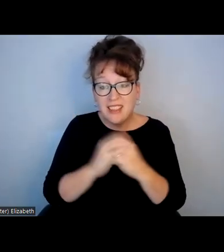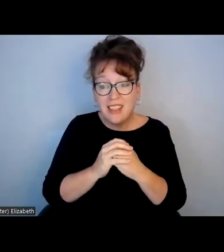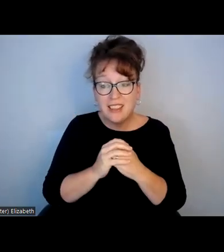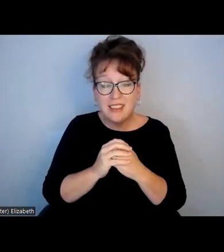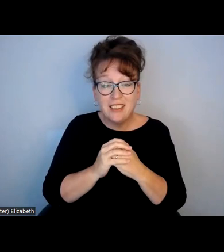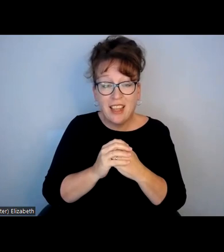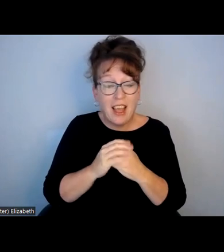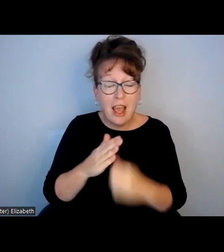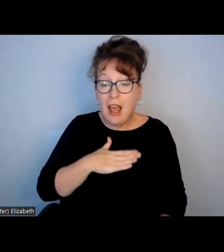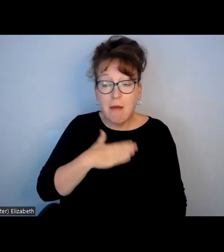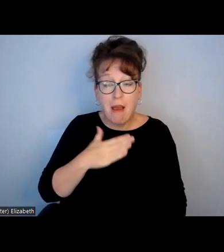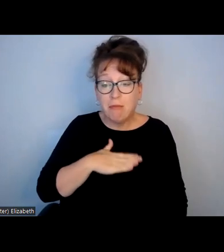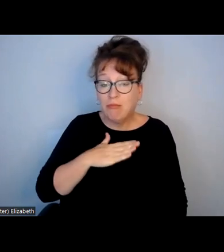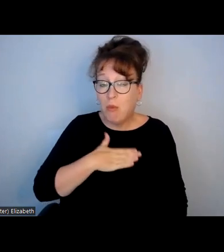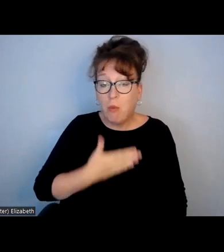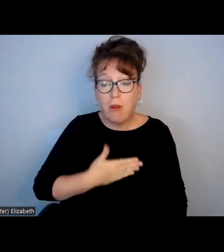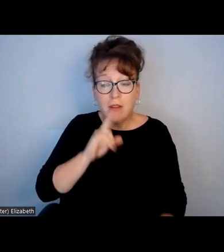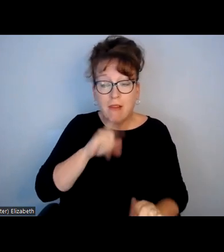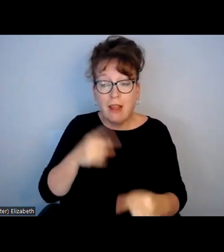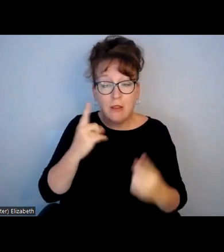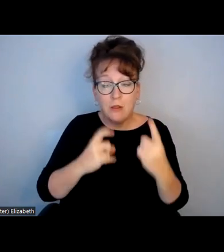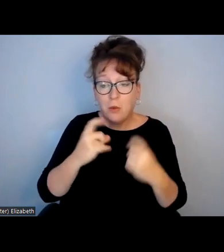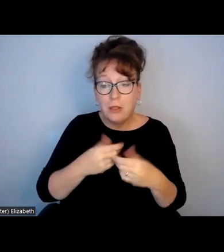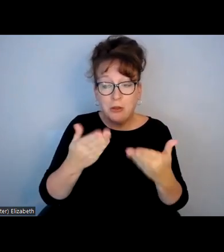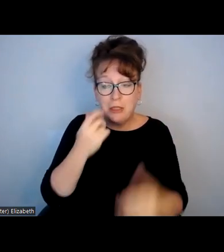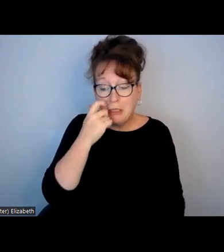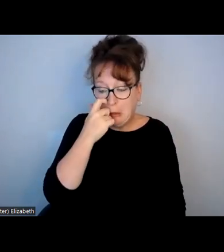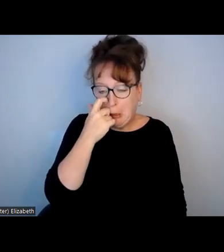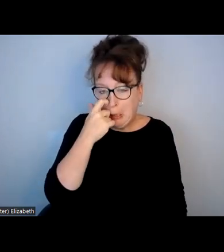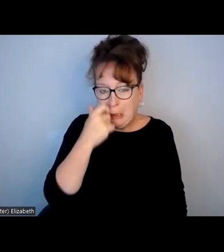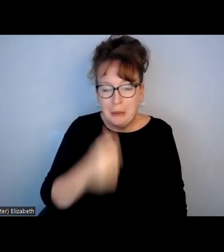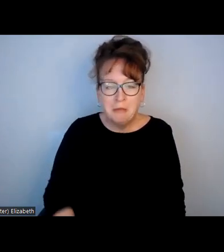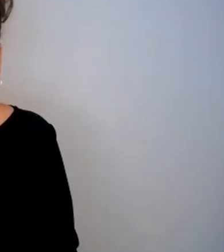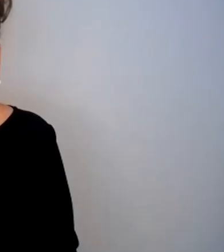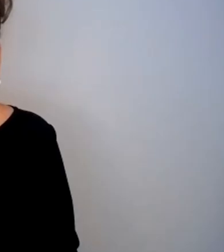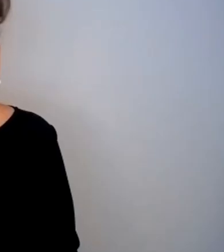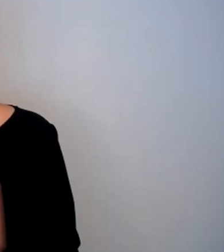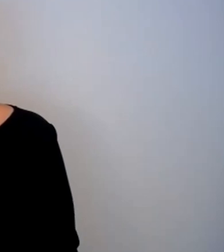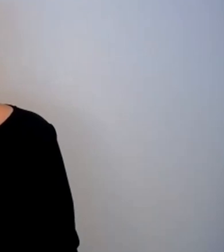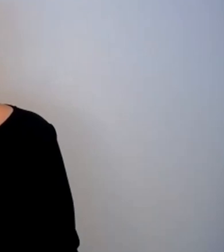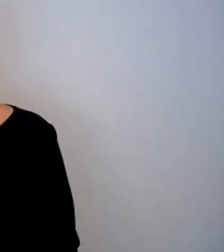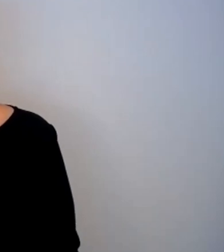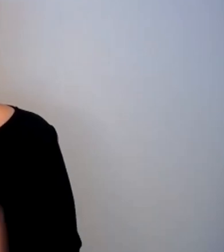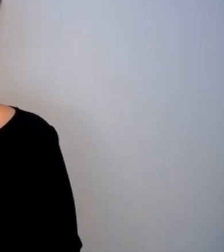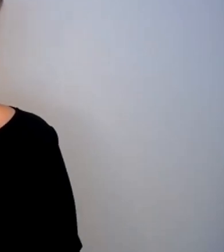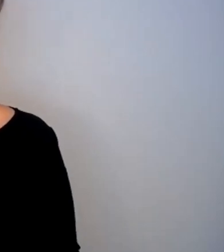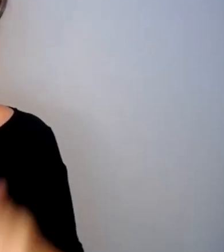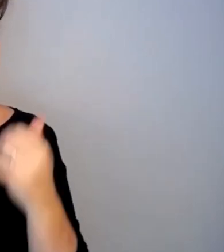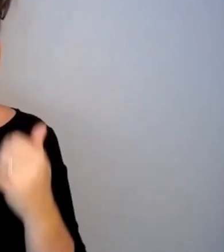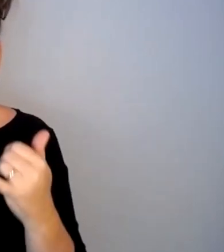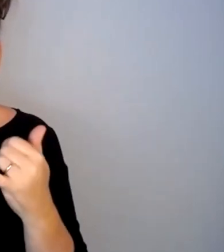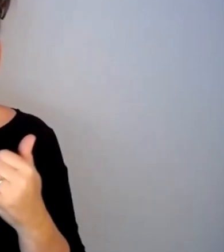creo que eso básicamente es y estaré estoy muy bien contestando cualquier pregunta que tengan